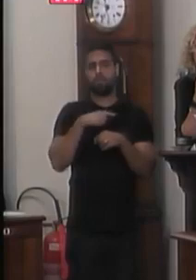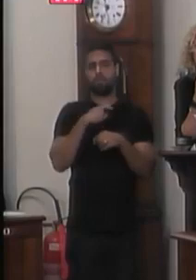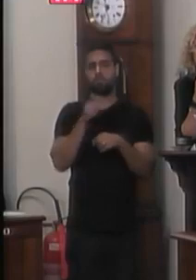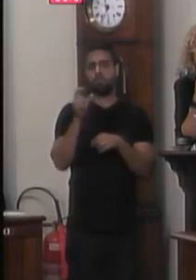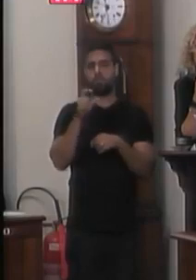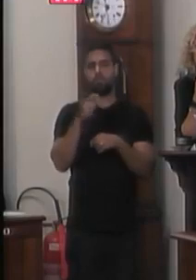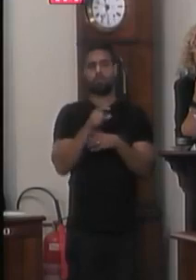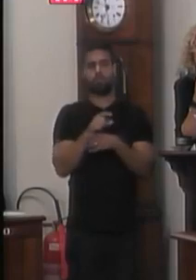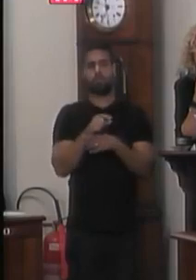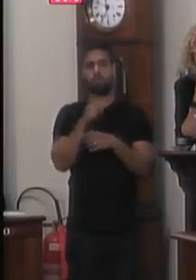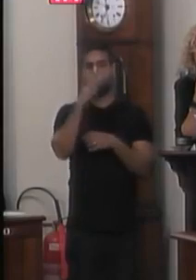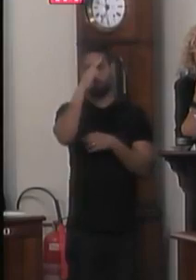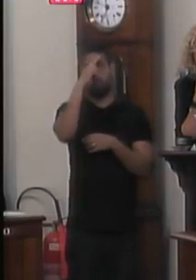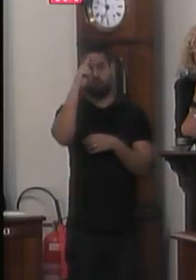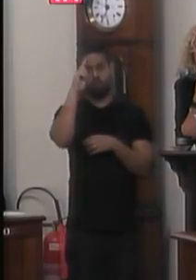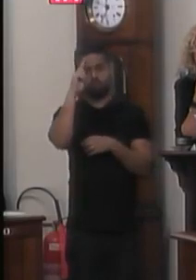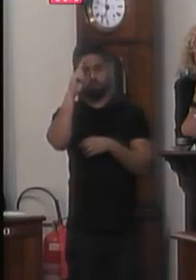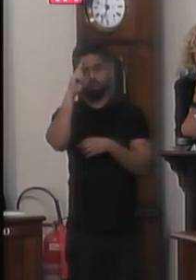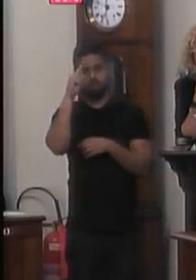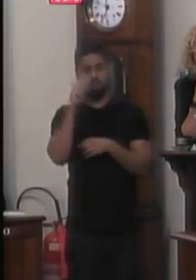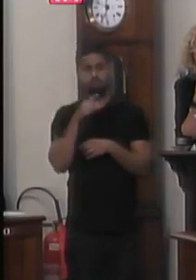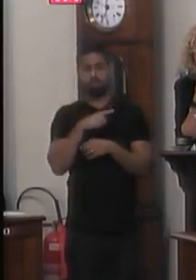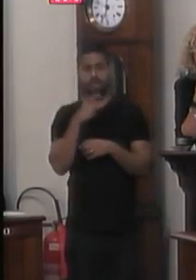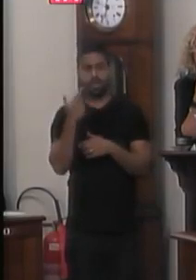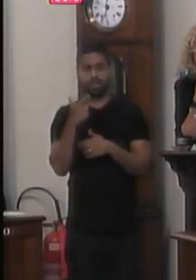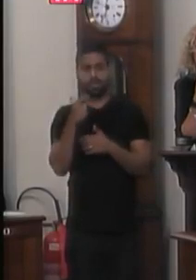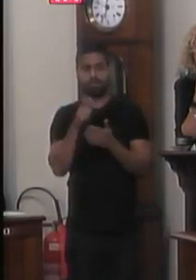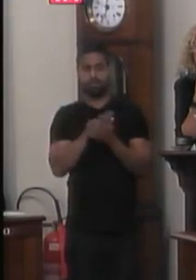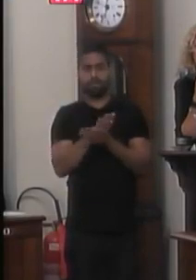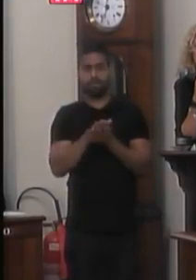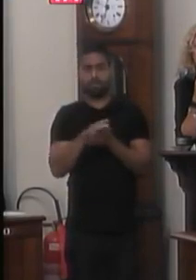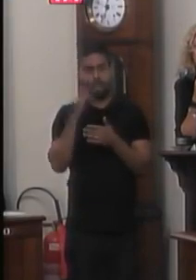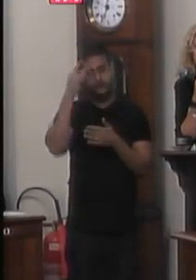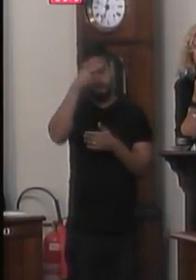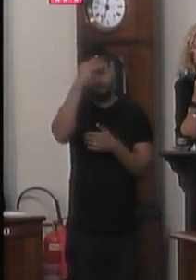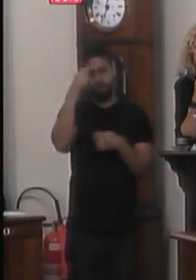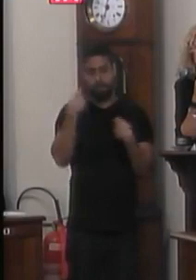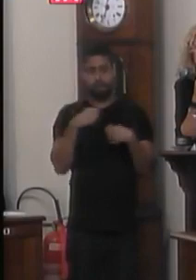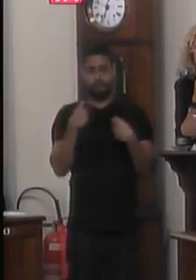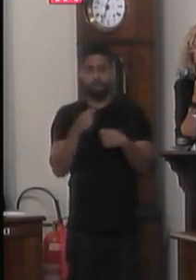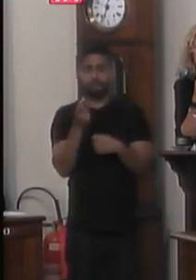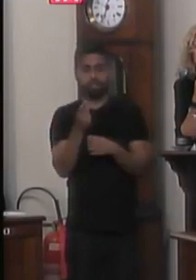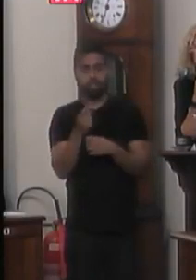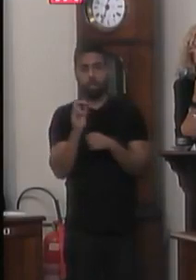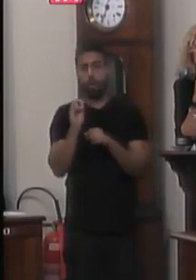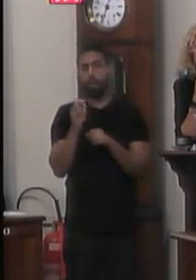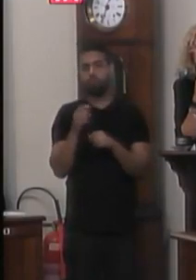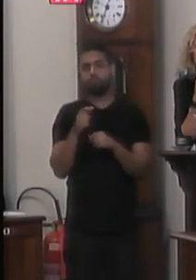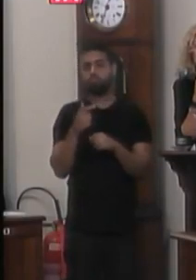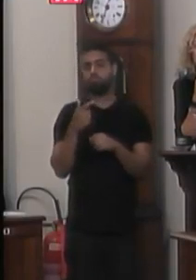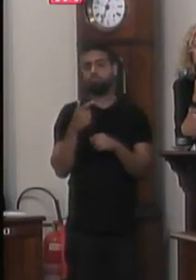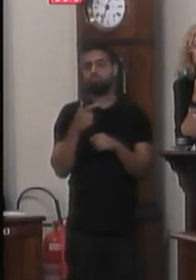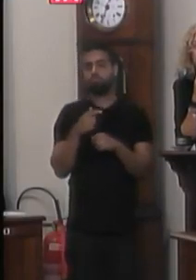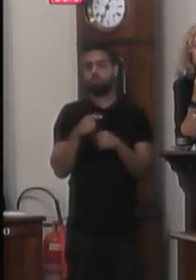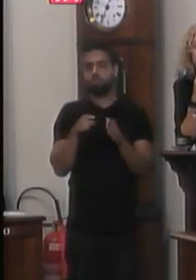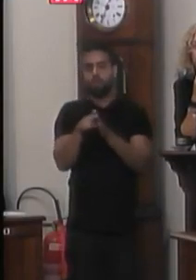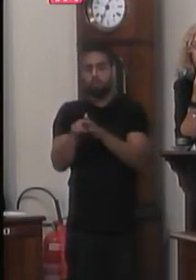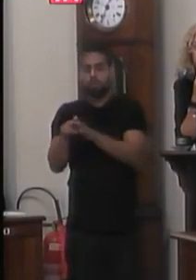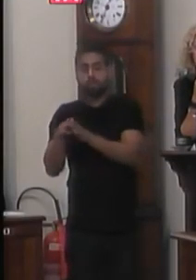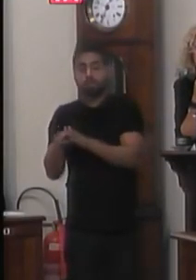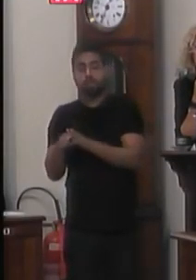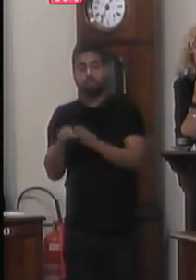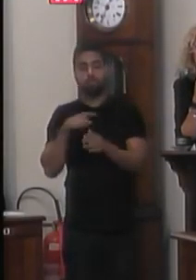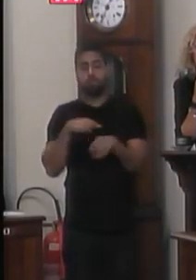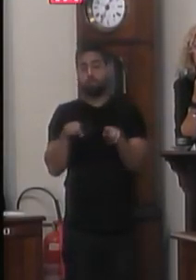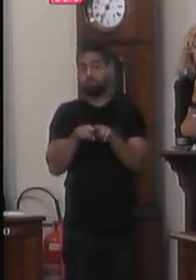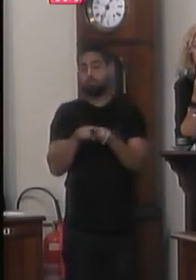nada em cima dos UBs. Será que a prefeitura não está precisando de dinheiro ou não tem como correr atrás para arrecadar alguma coisa para o município? E